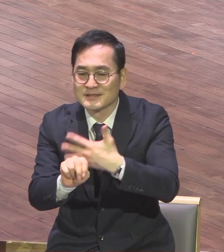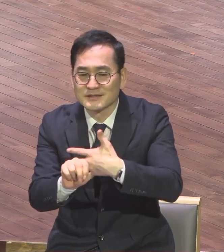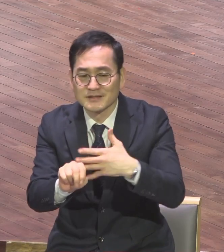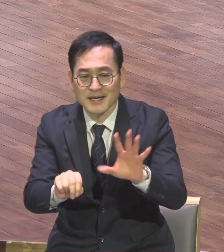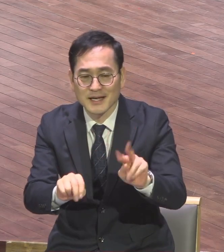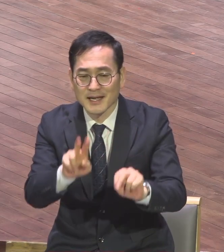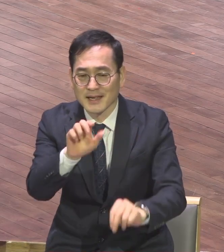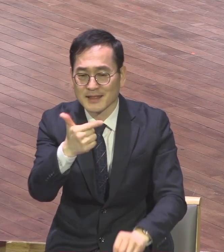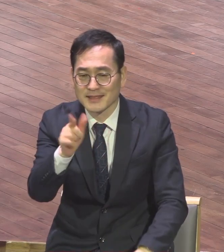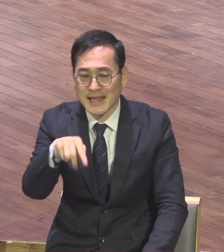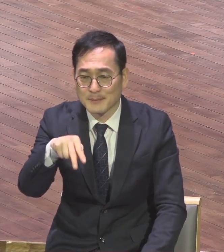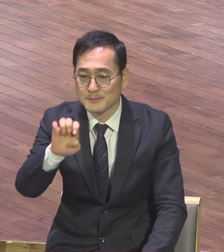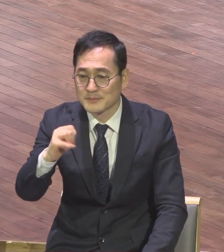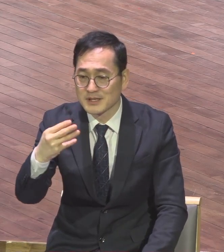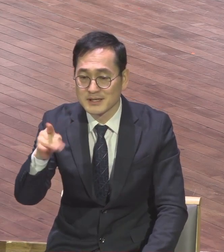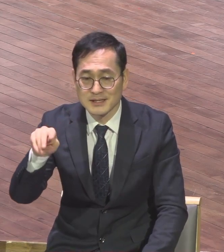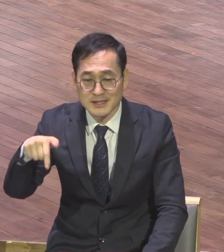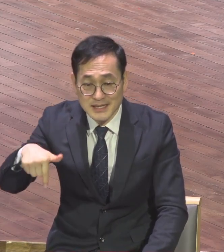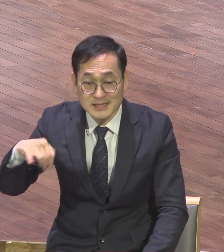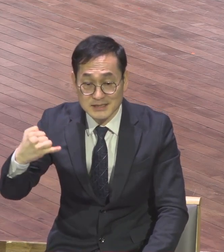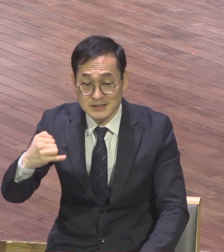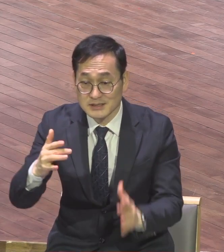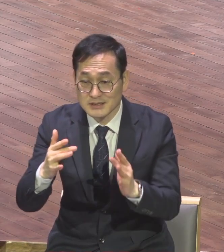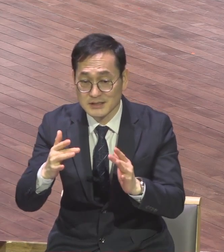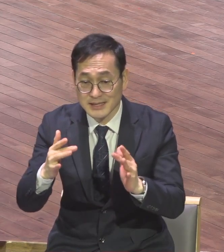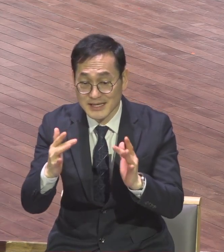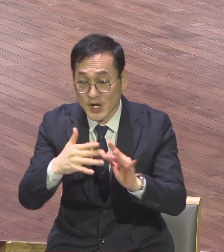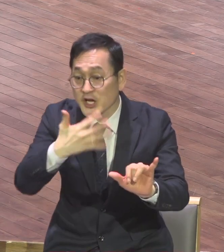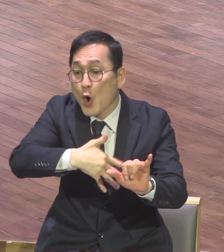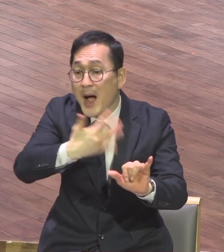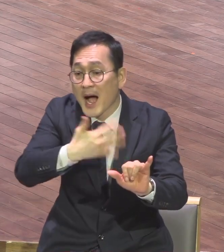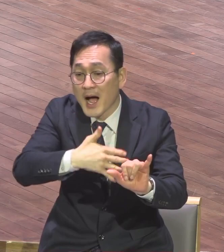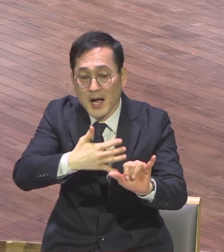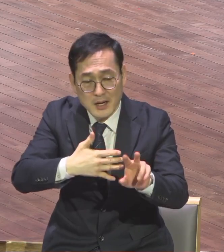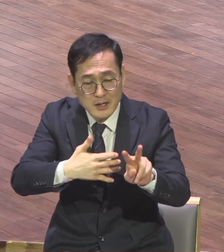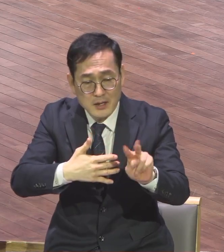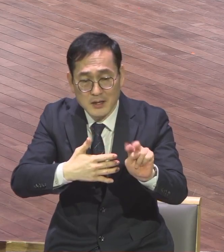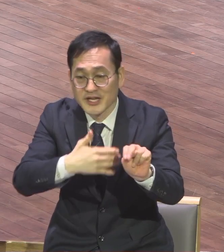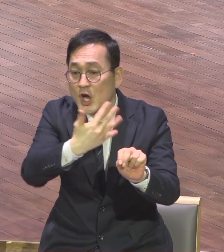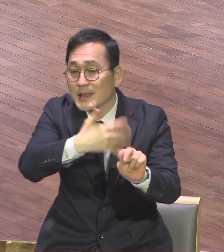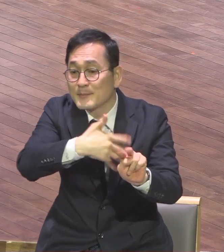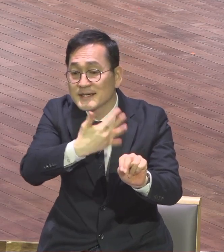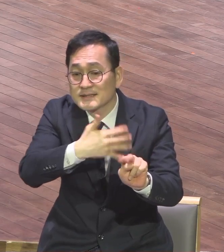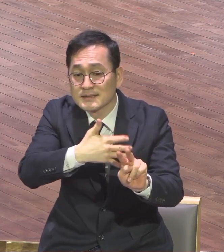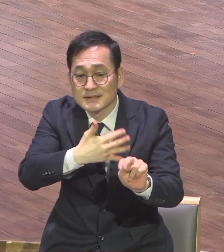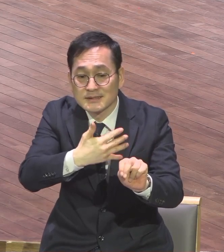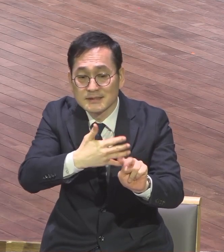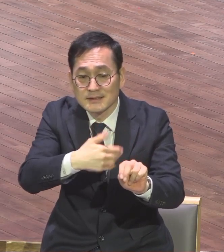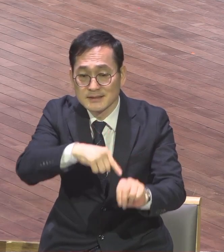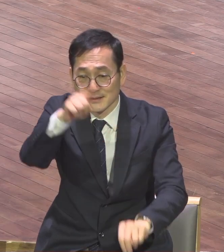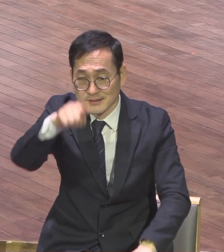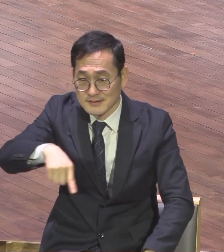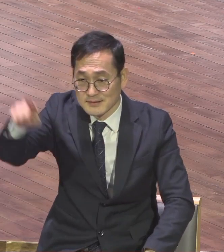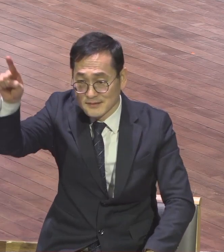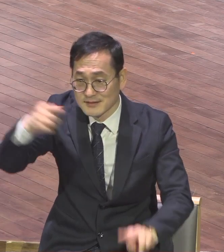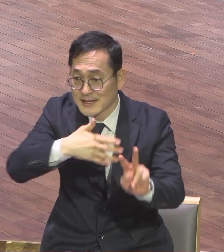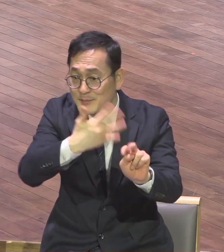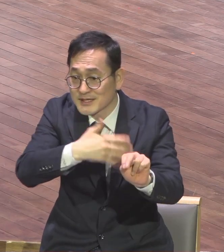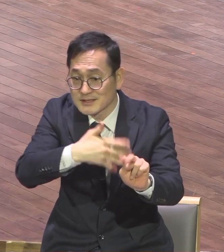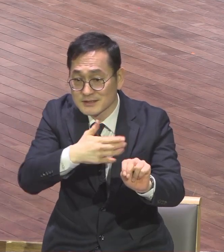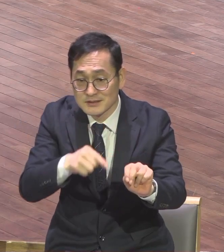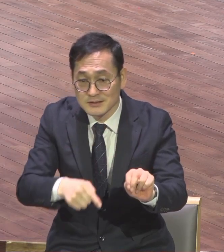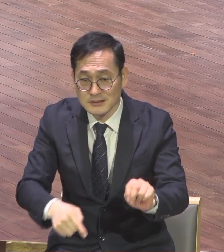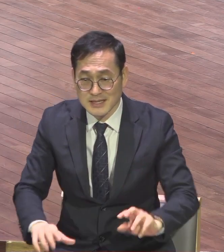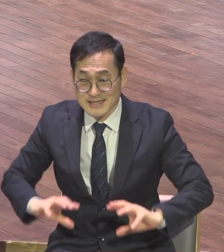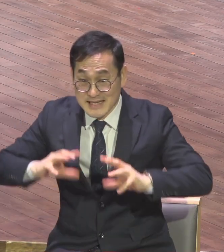어른분들도 넷플릭스라는 그 채널을 들어보셨을 겁니다. 넷플릭스는 세계 190개국, 1억